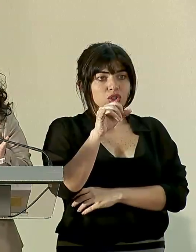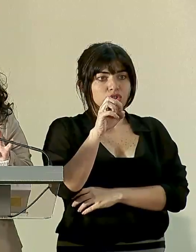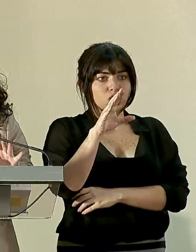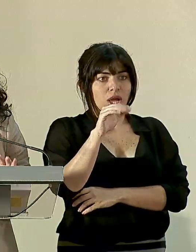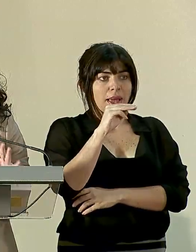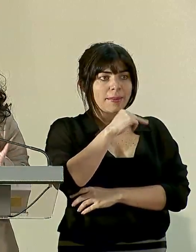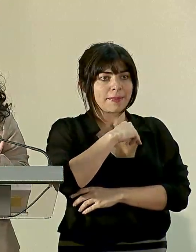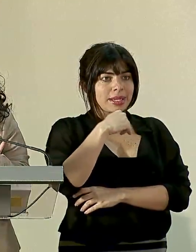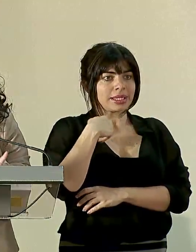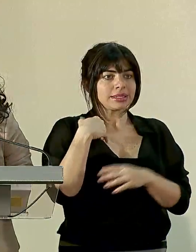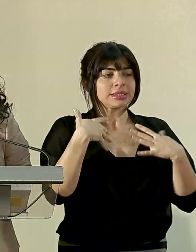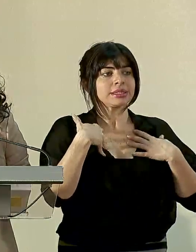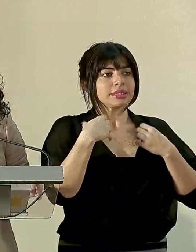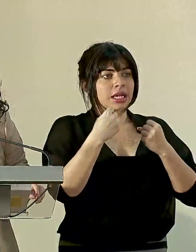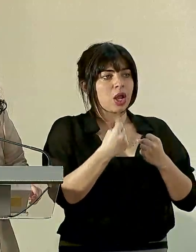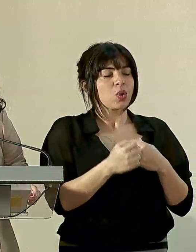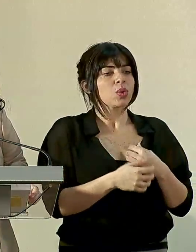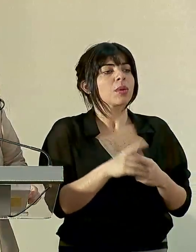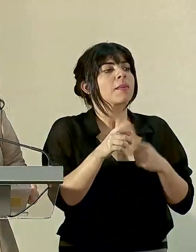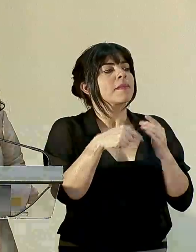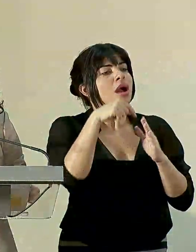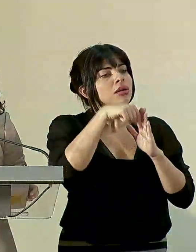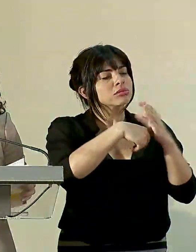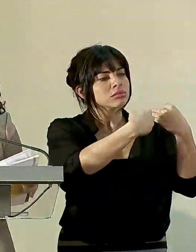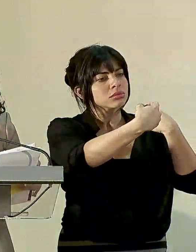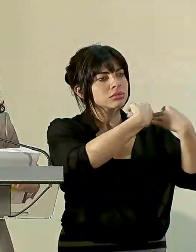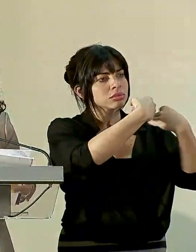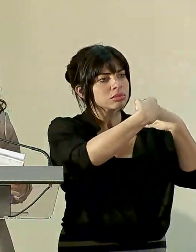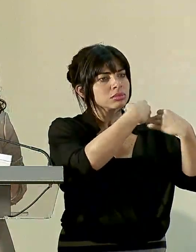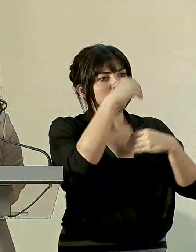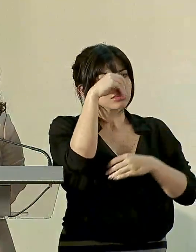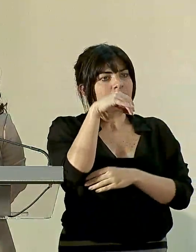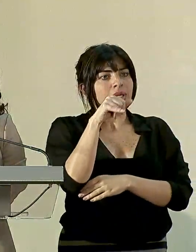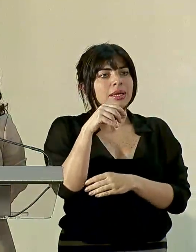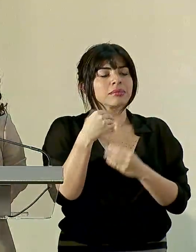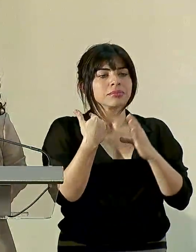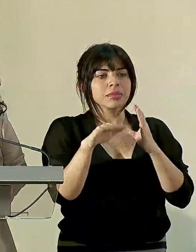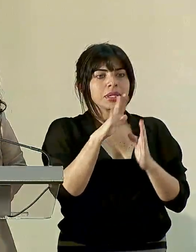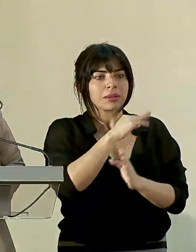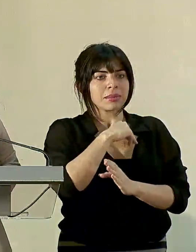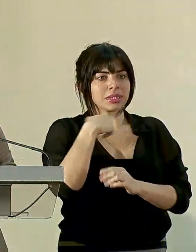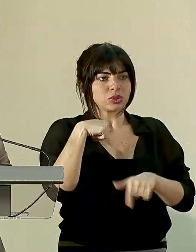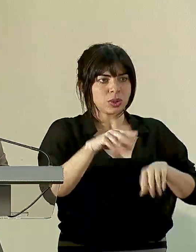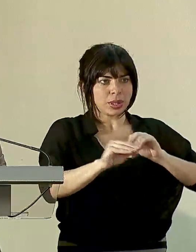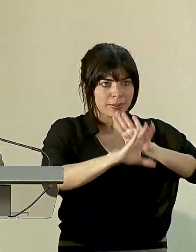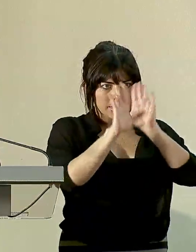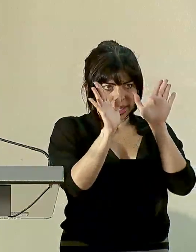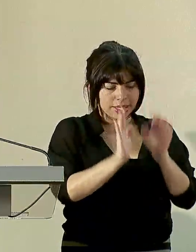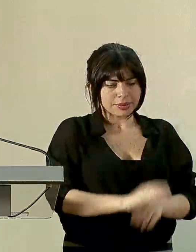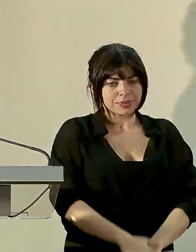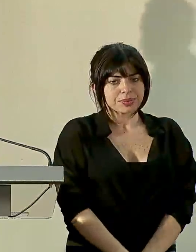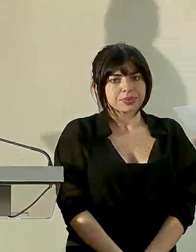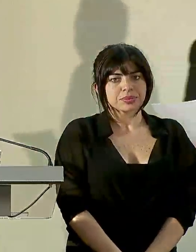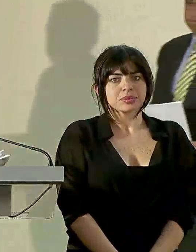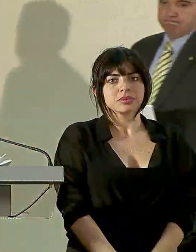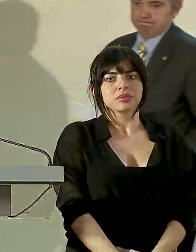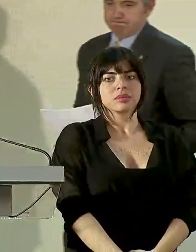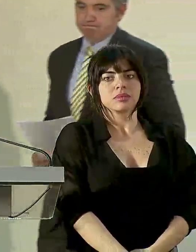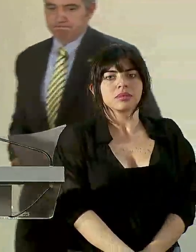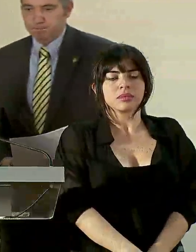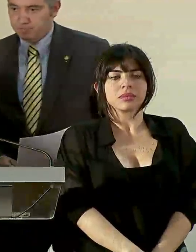Llorca, ministro de Salud, quien nos ampliará sobre el criterio emitido por este ministerio en horas de la mañana.